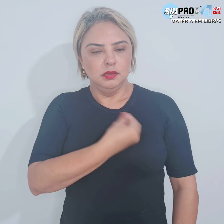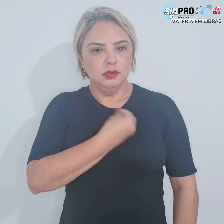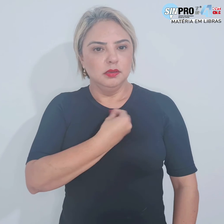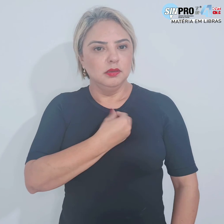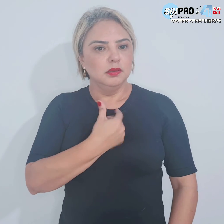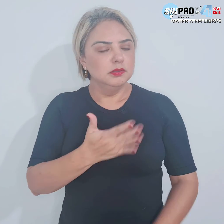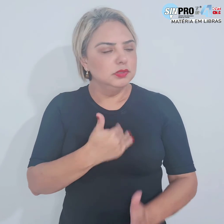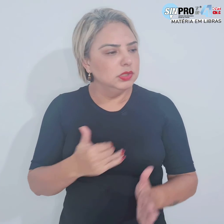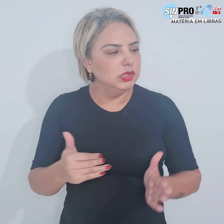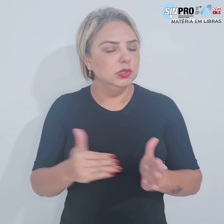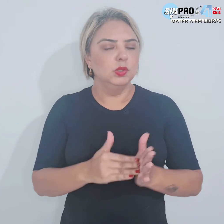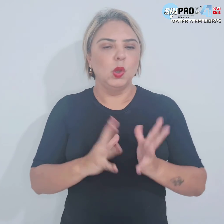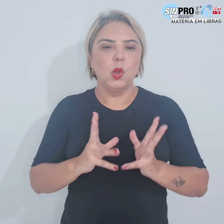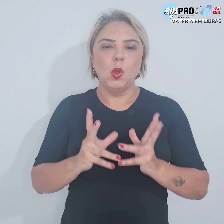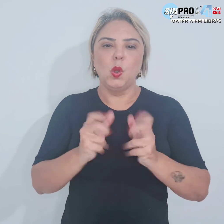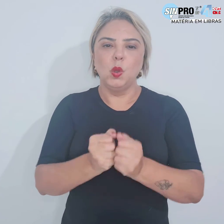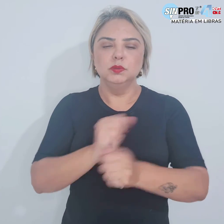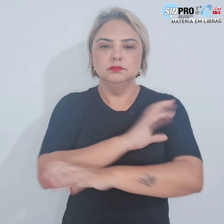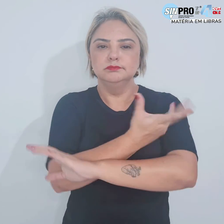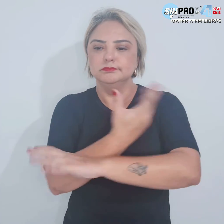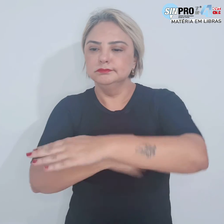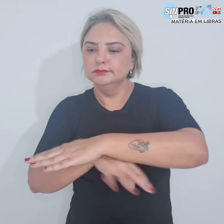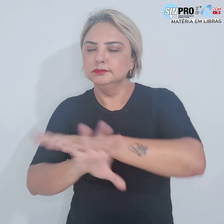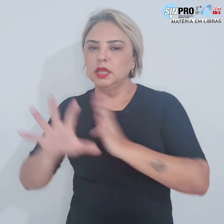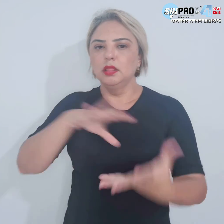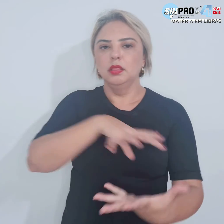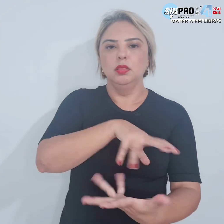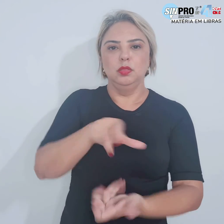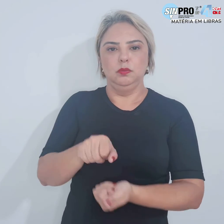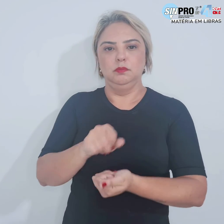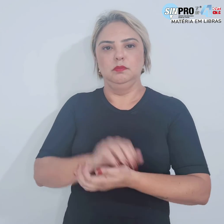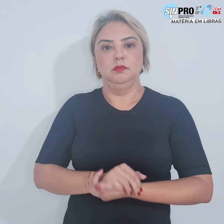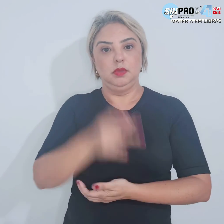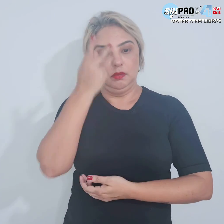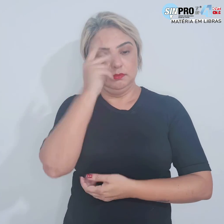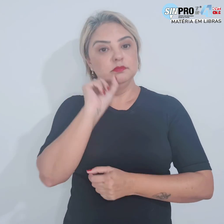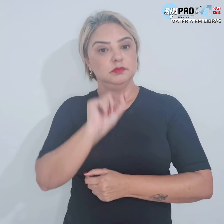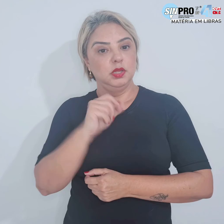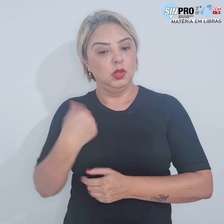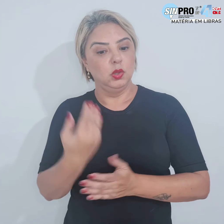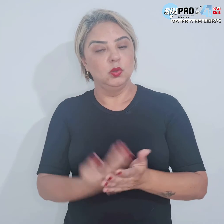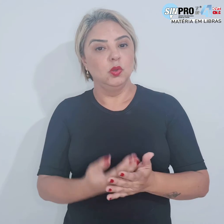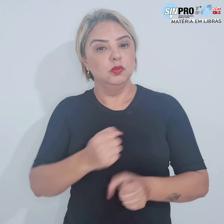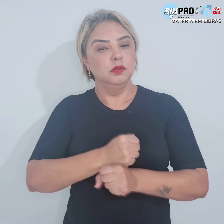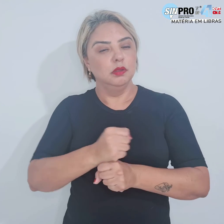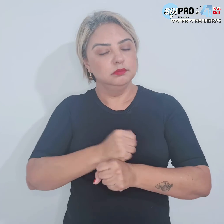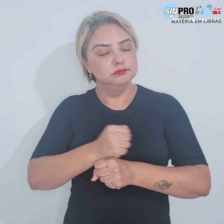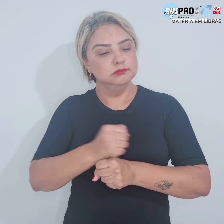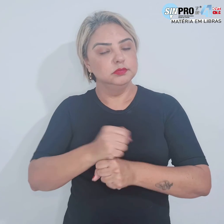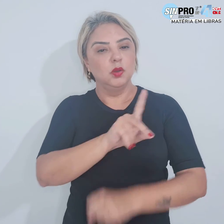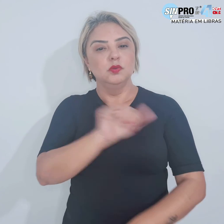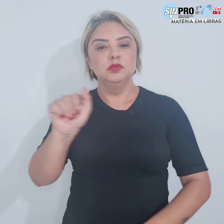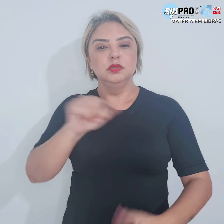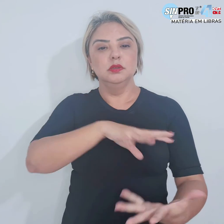a sobrevivência de todos os ecossistemas do planeta. Para isso, todos os anos,